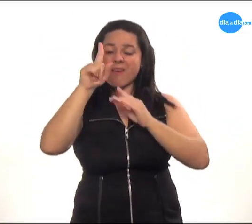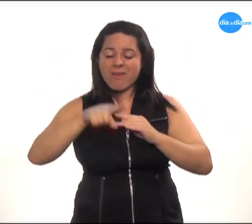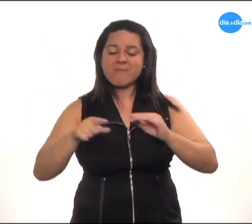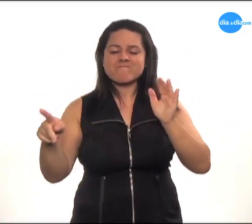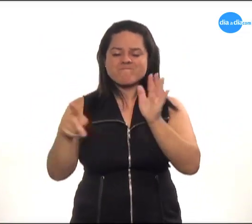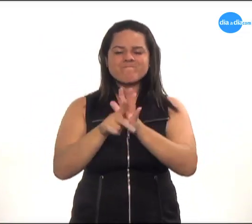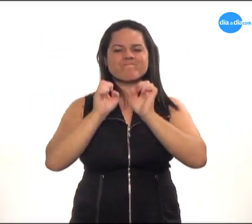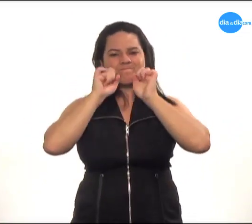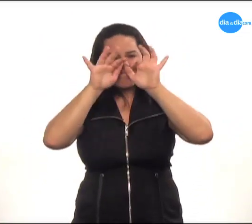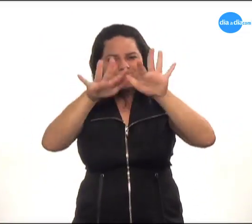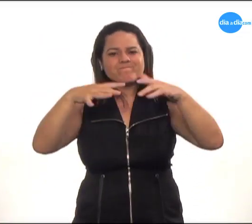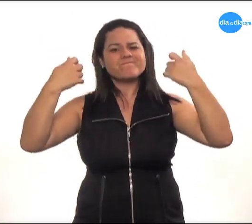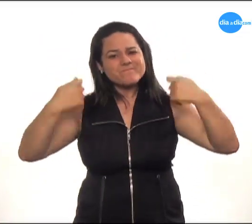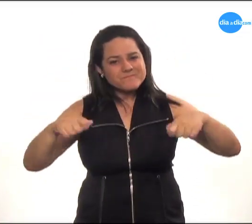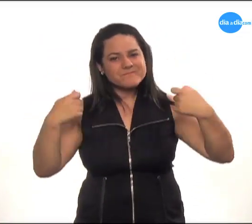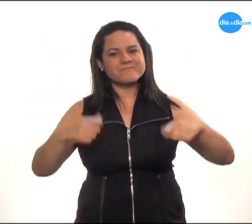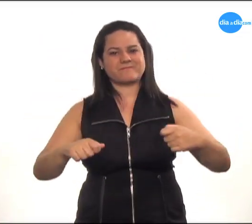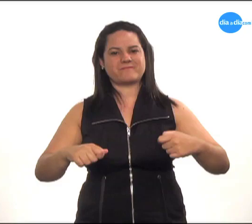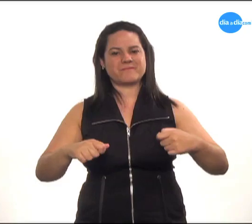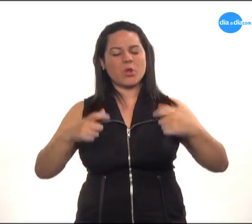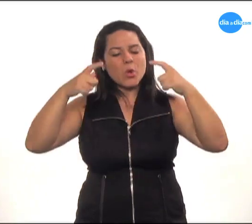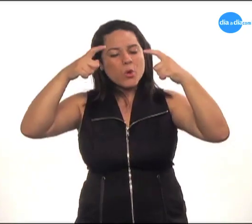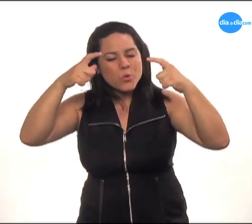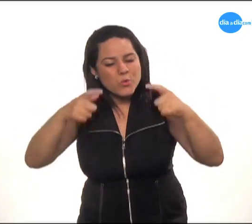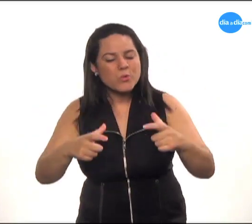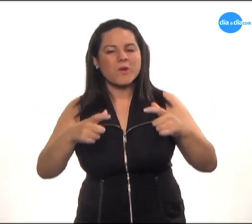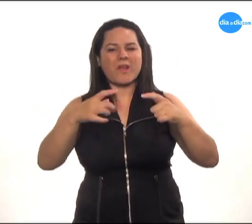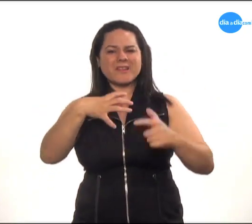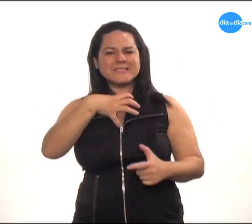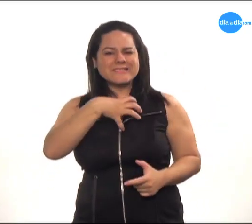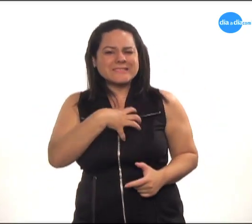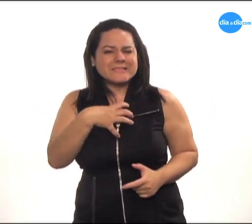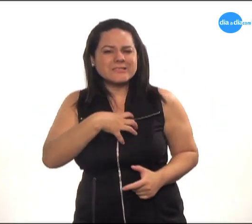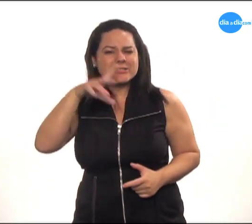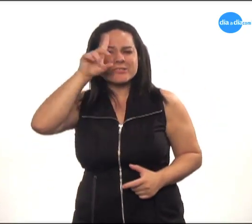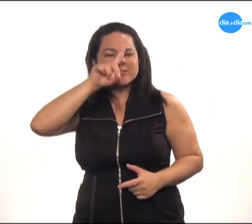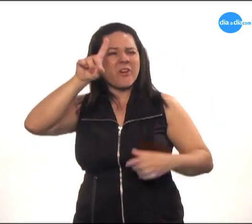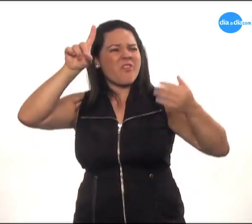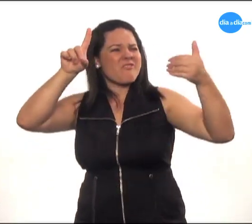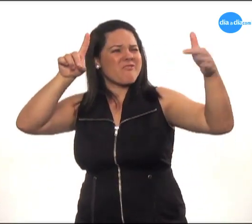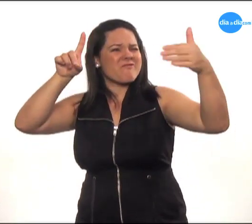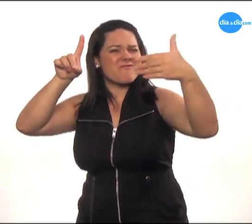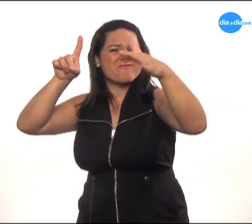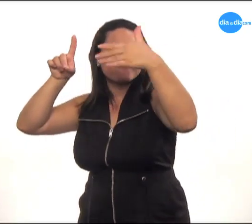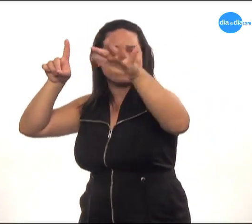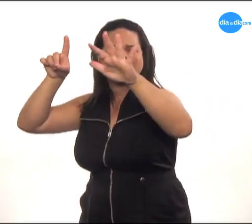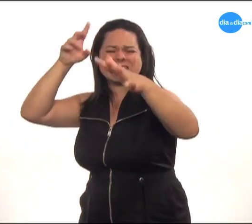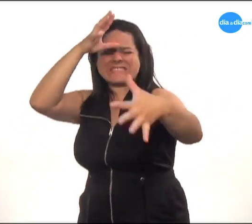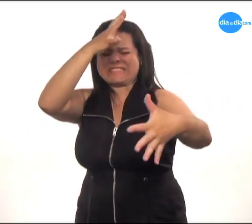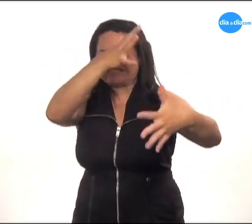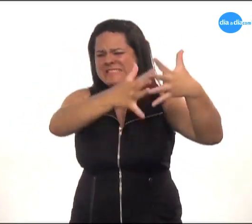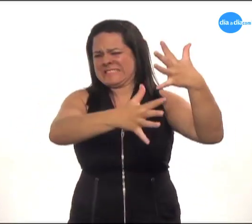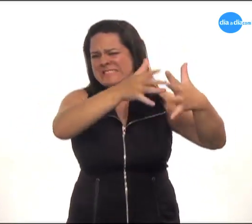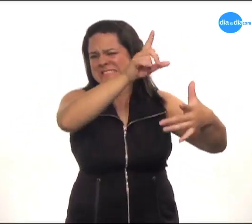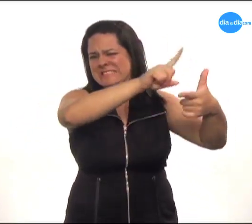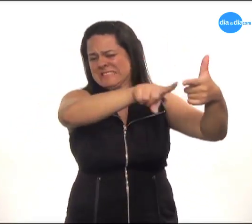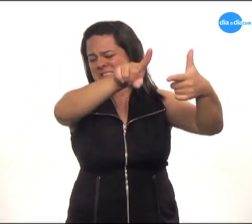uma bênção, um refúgio no meio dos desertos das pessoas que moram ao teu